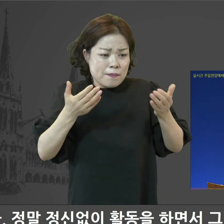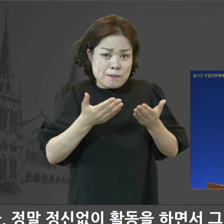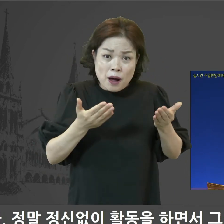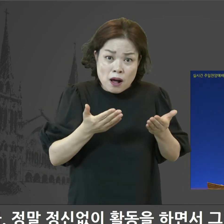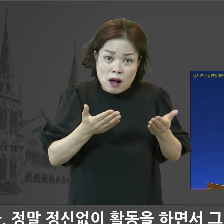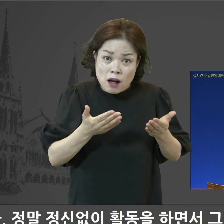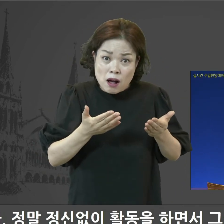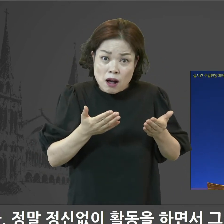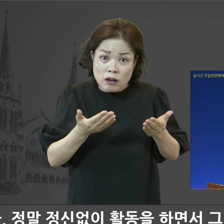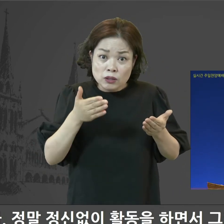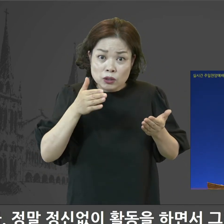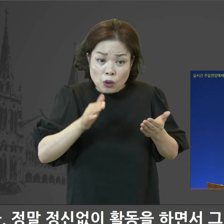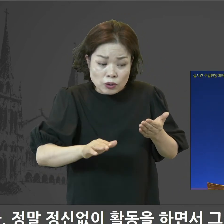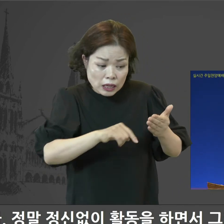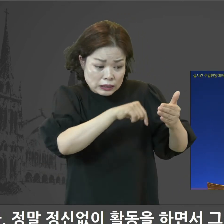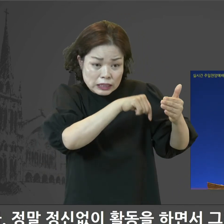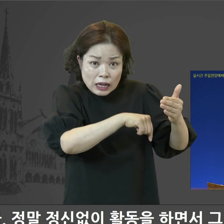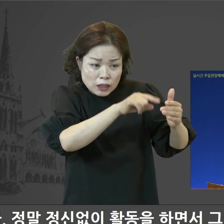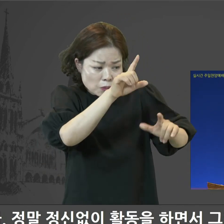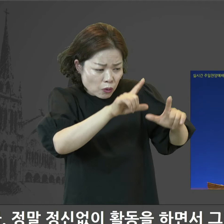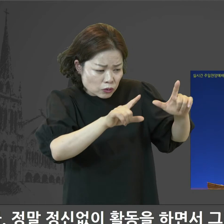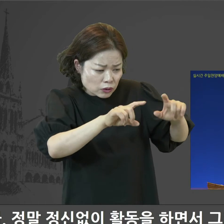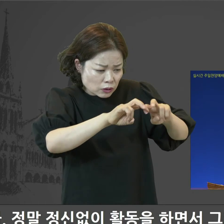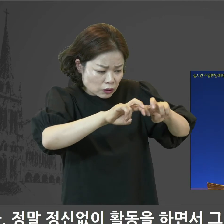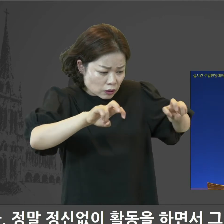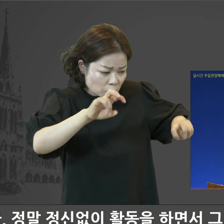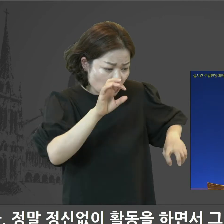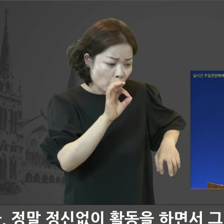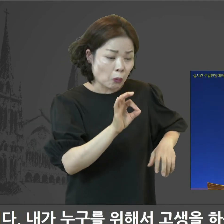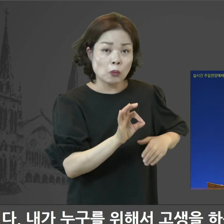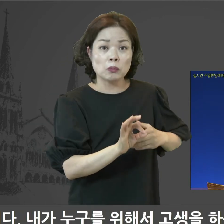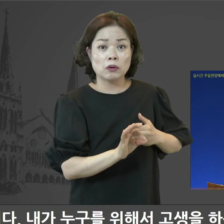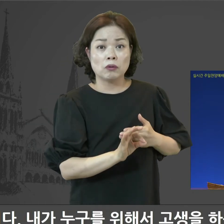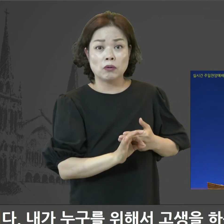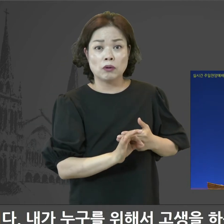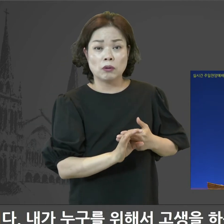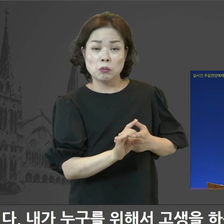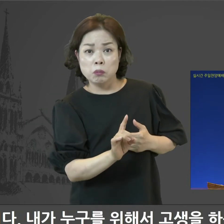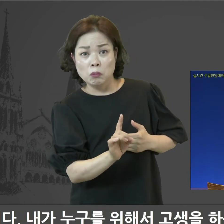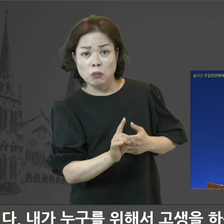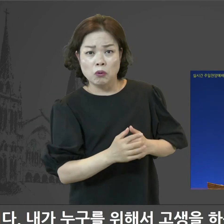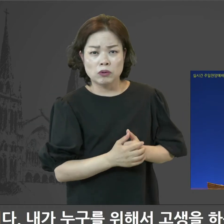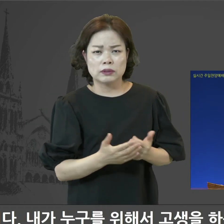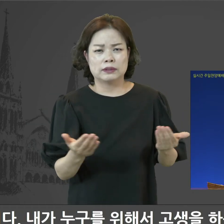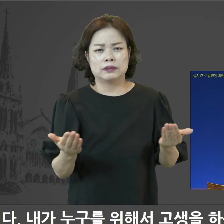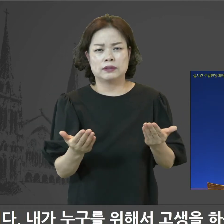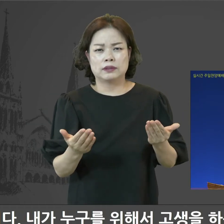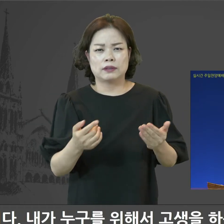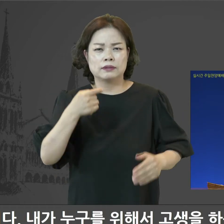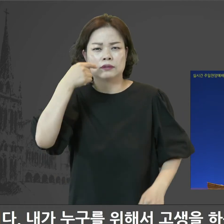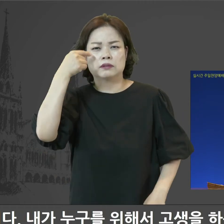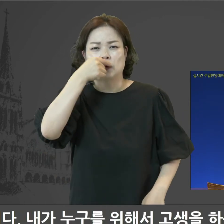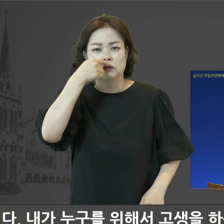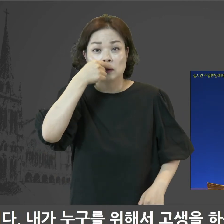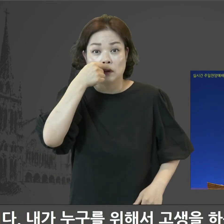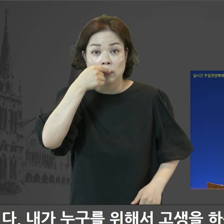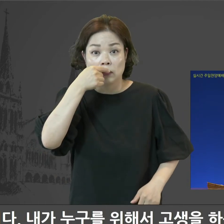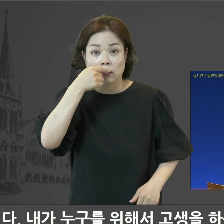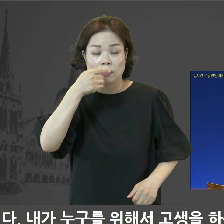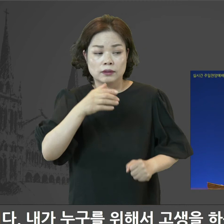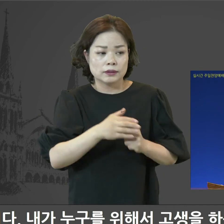합니까? 그런데 그 안의 모습들을 가만히 들여다보면 뭔가 그 일을 철저하게